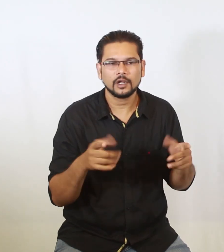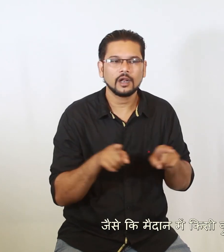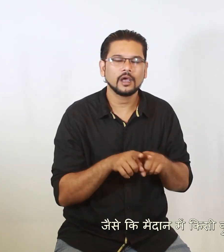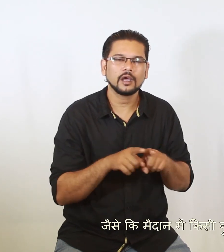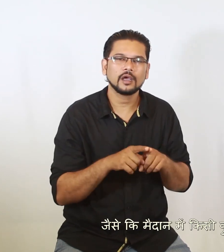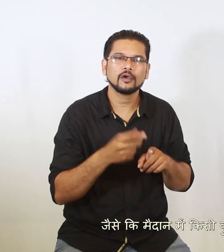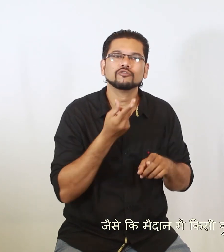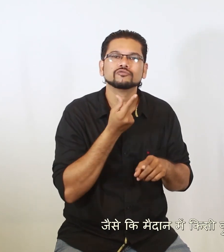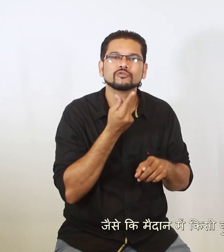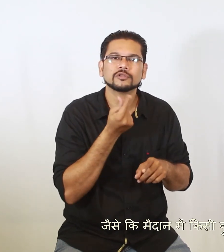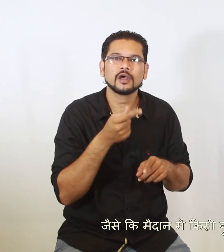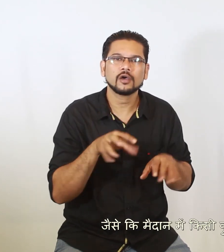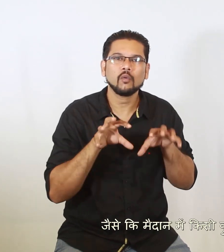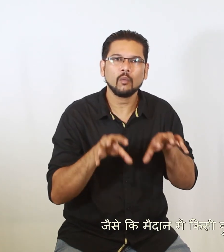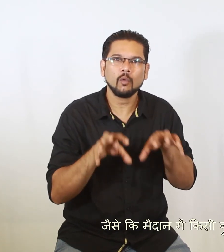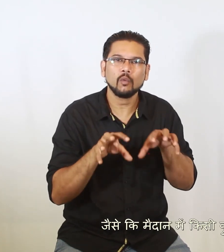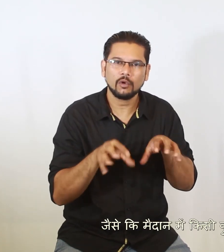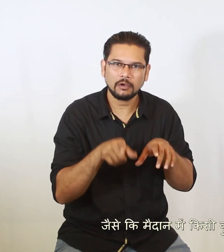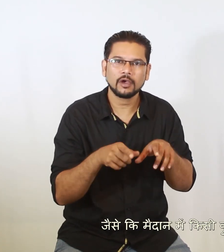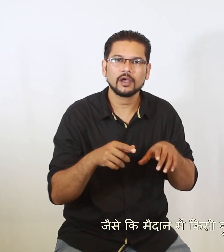जैसे की मैदान में किसी कुट्टे का खेलना